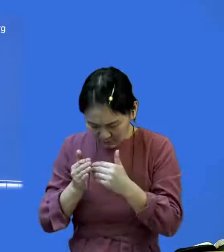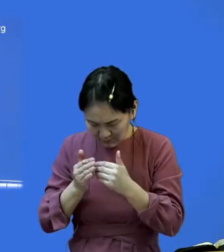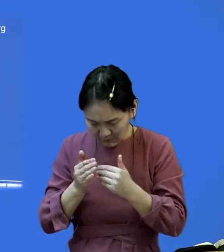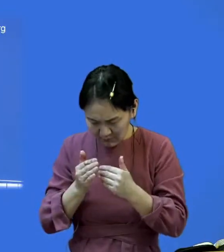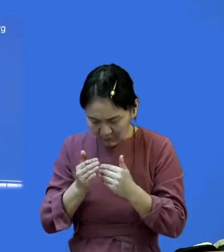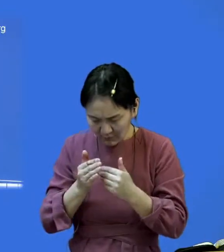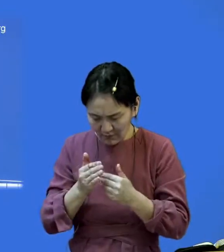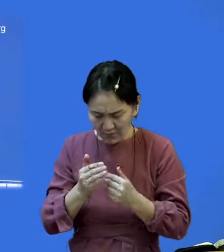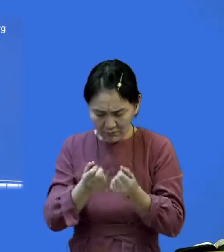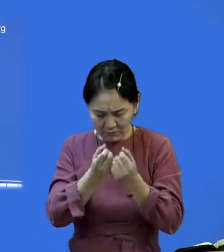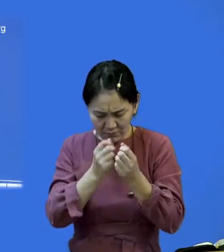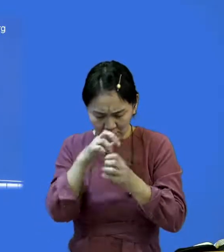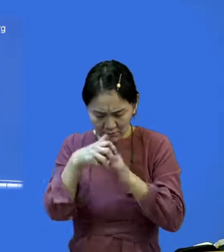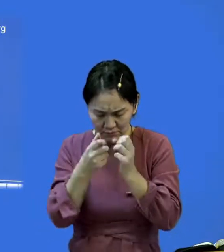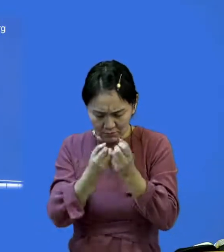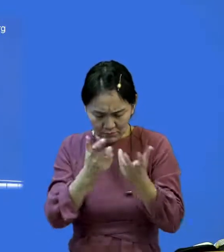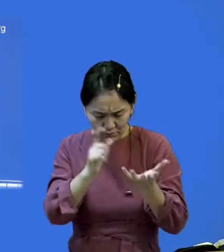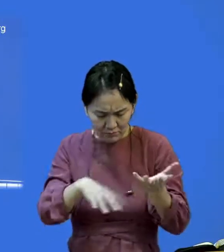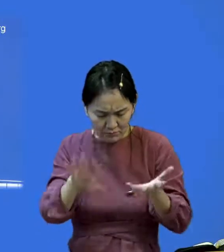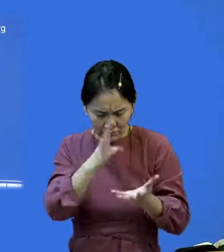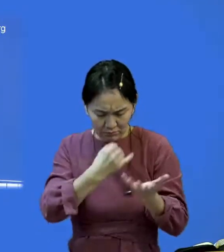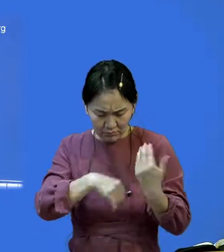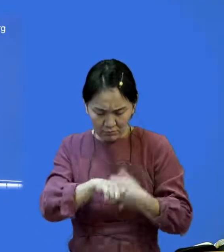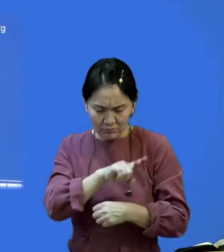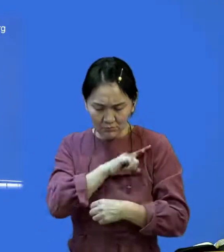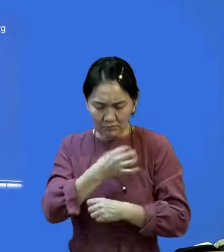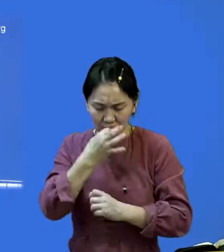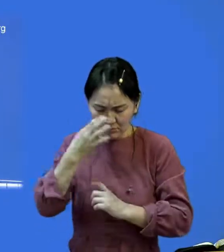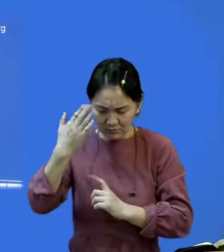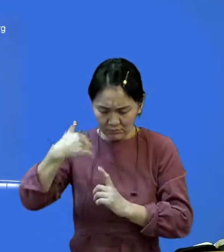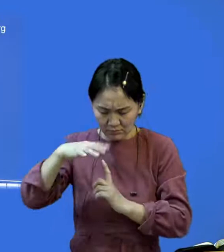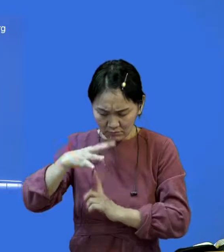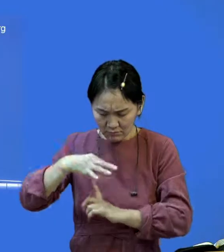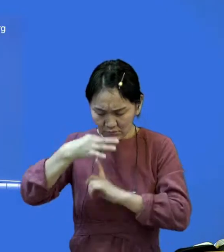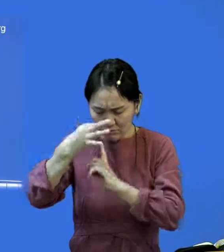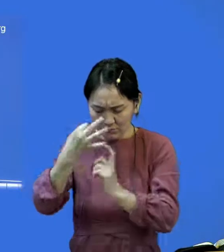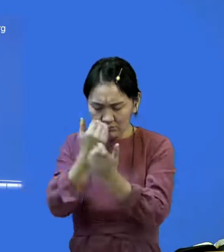биднийг төрүүлж дуудан аварч өгч,